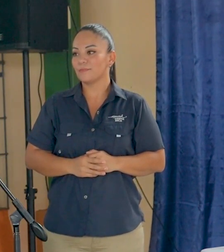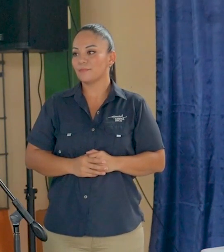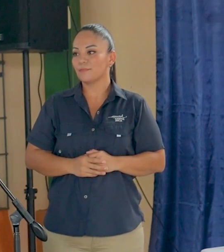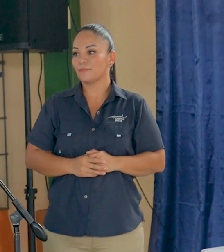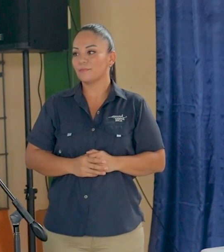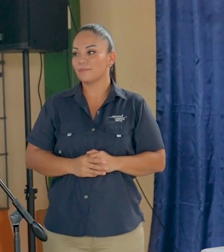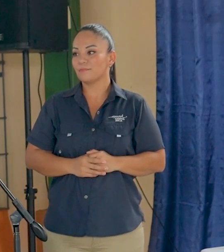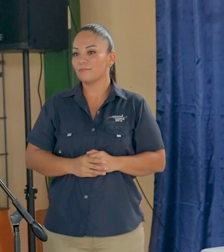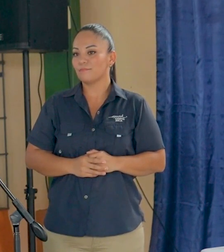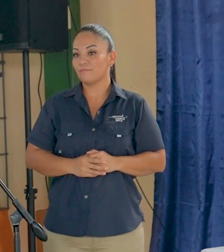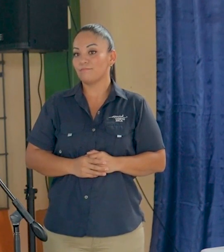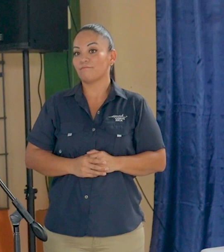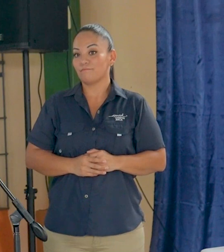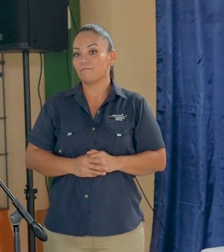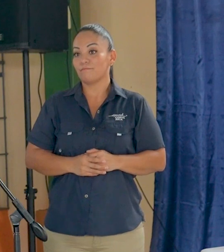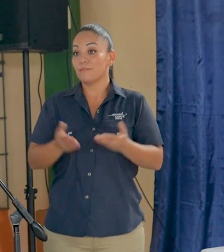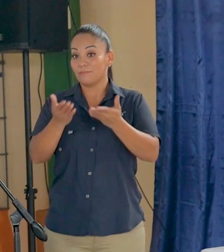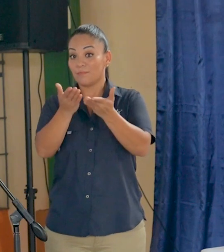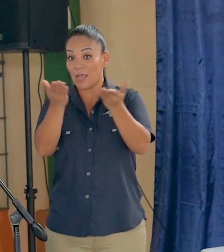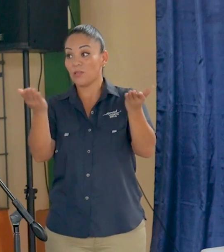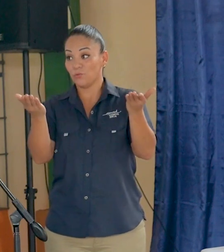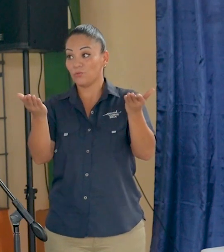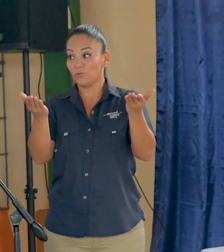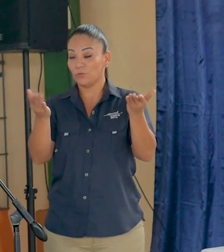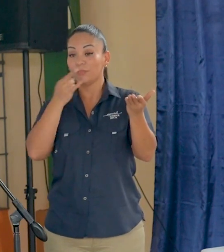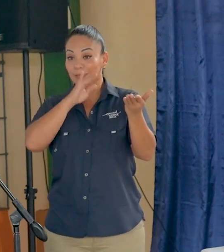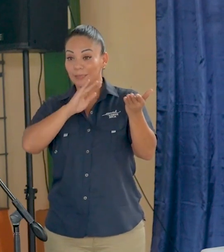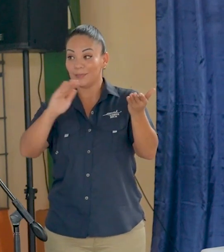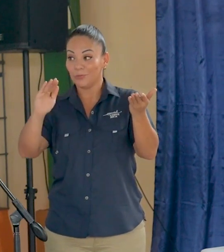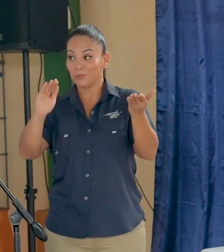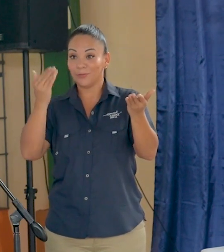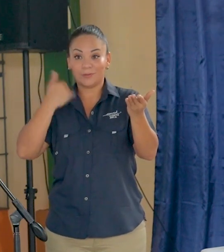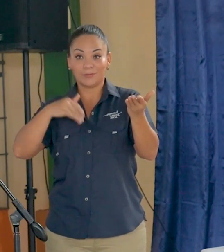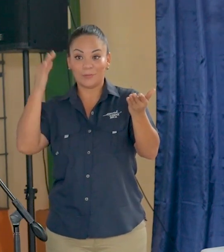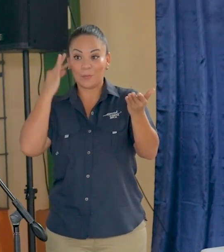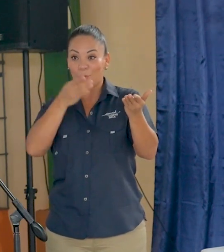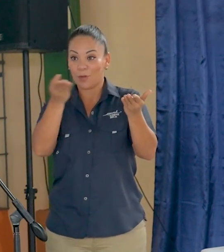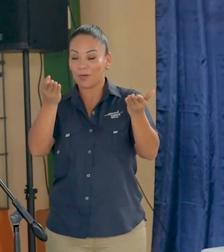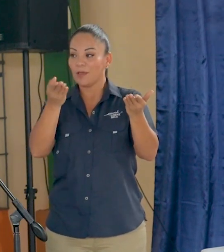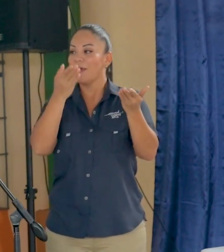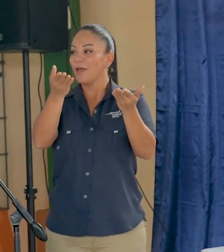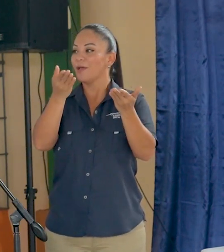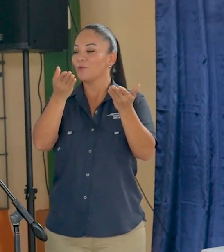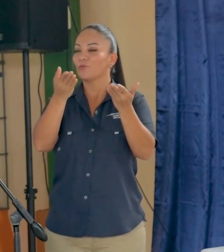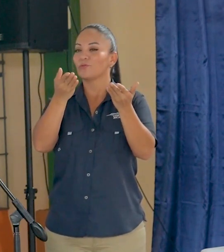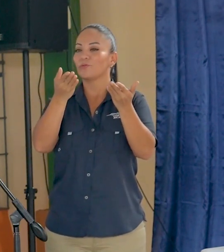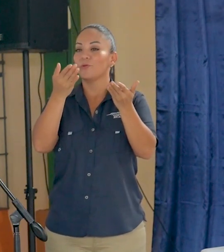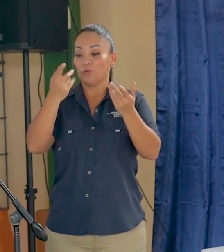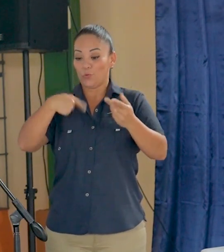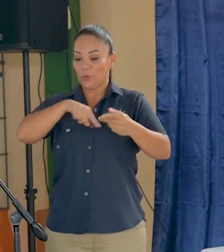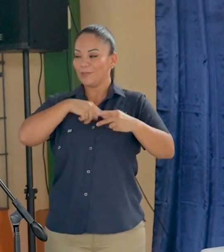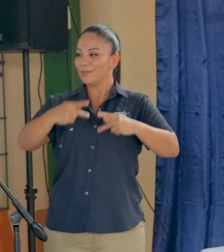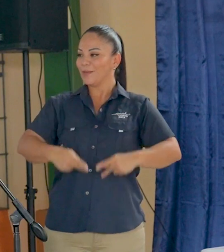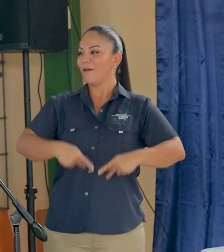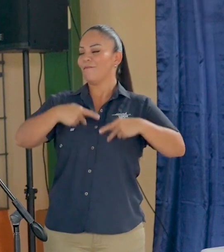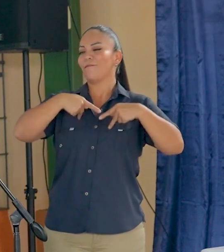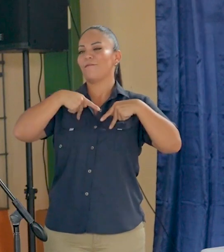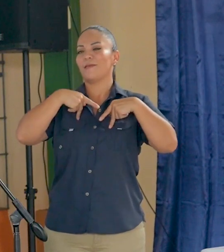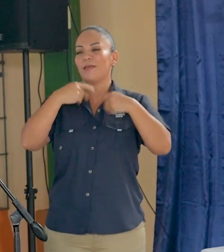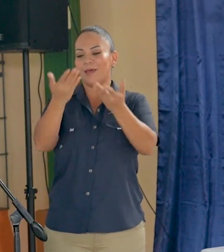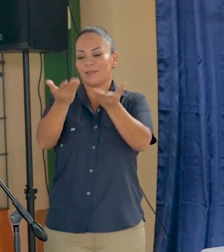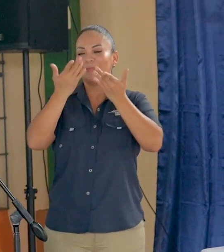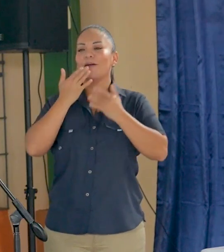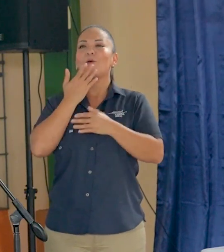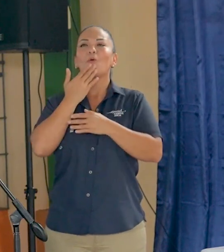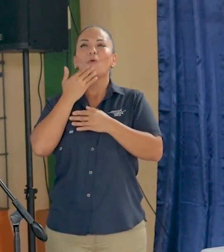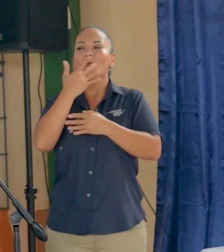Por ellos, estos niños y niñas, ellos tiñen nuestra vida con un color especial